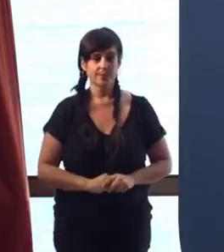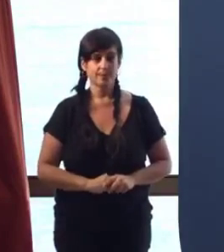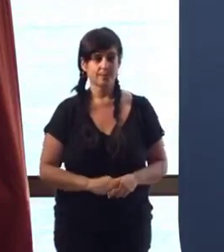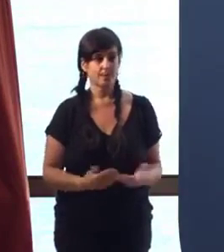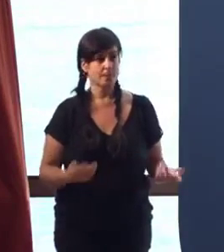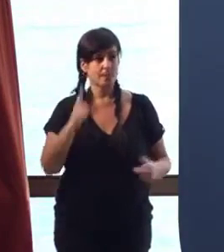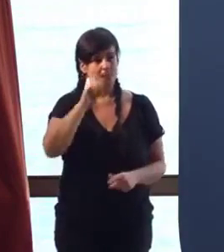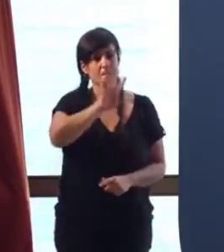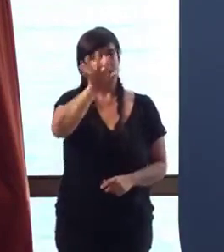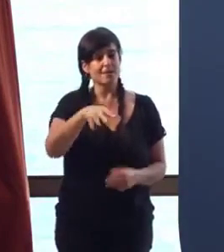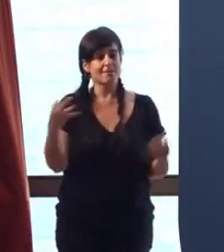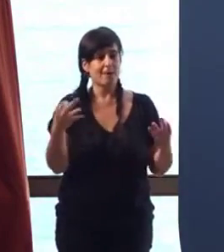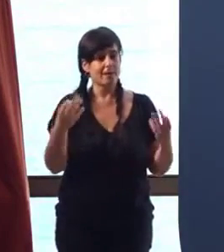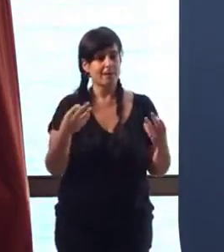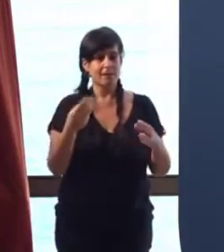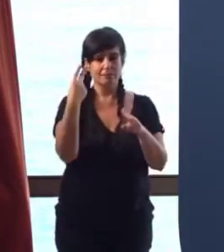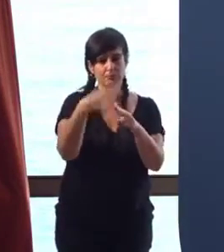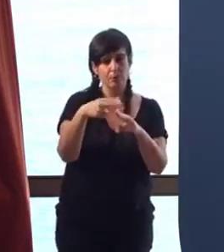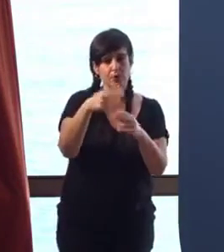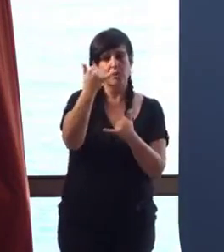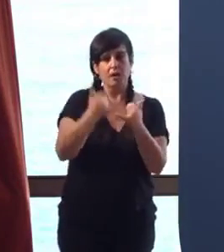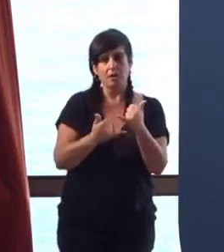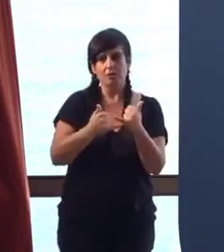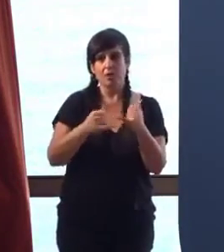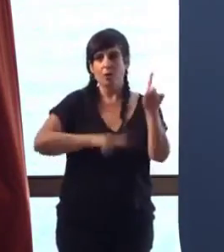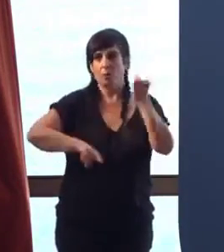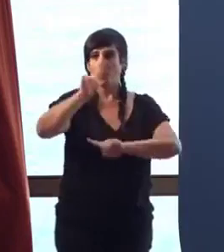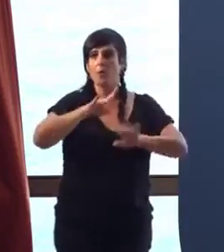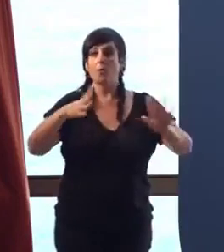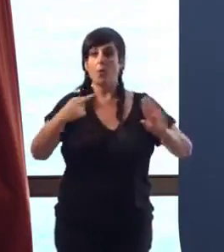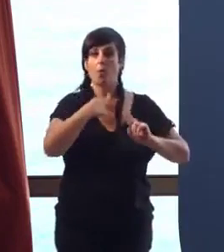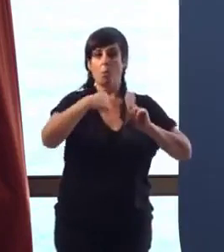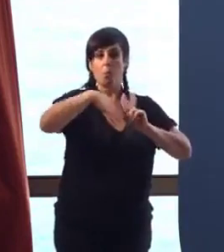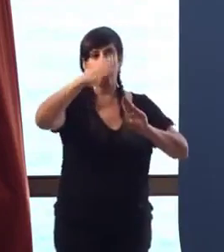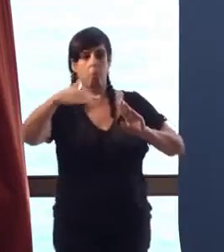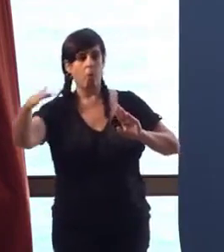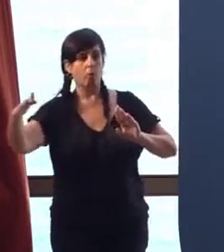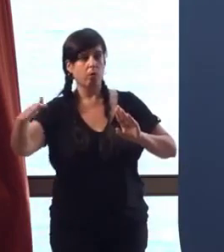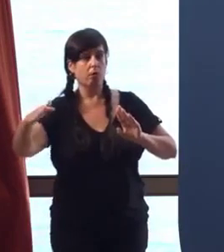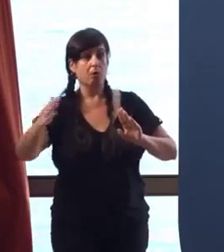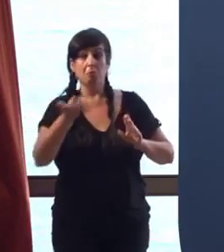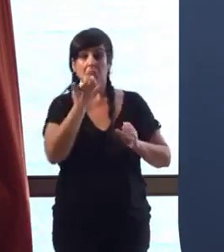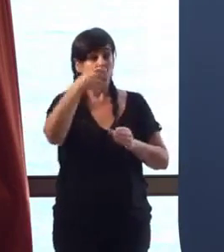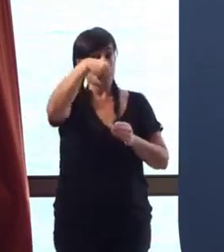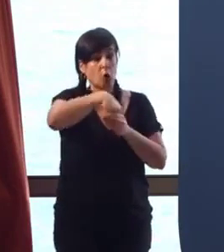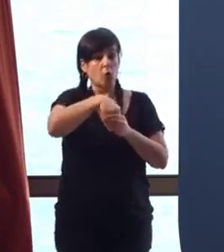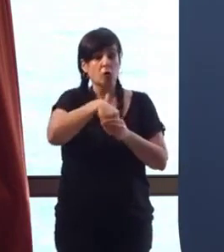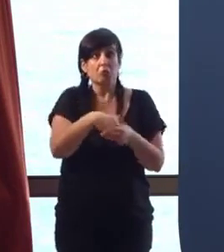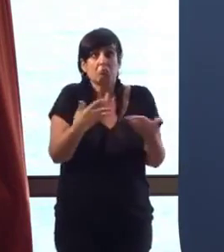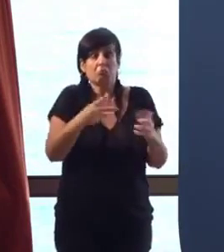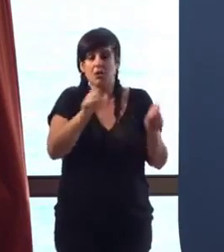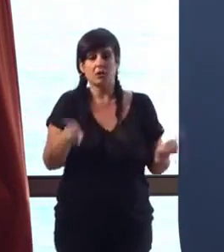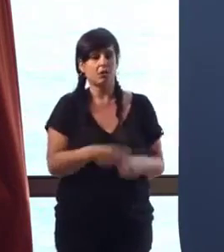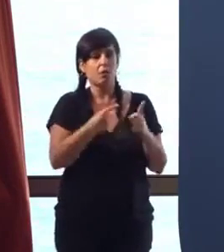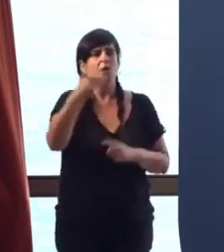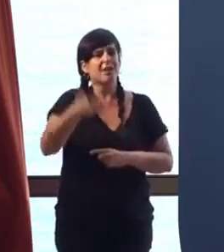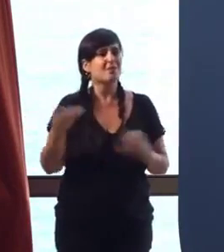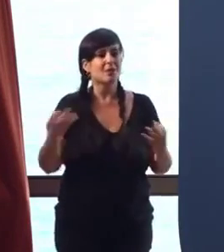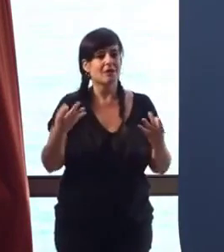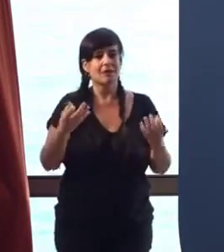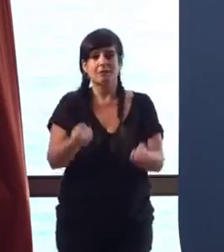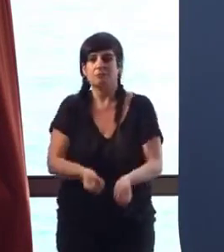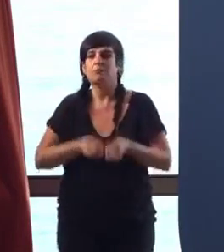Parece que la política se ha convertido en un problema de tono, de tono. No importa lo que digas, no importa lo que hagas, importa el tono en el que